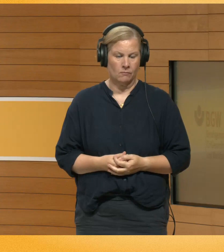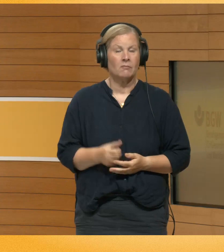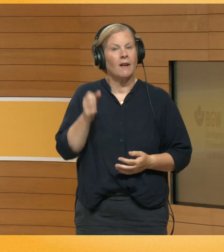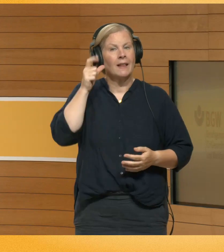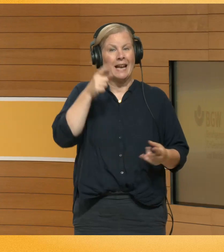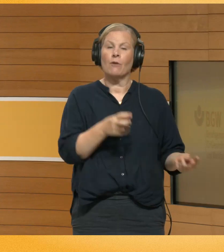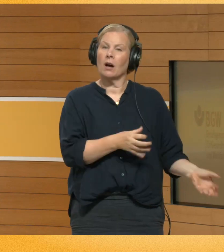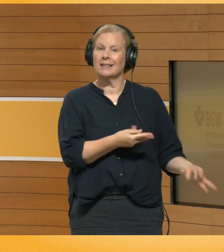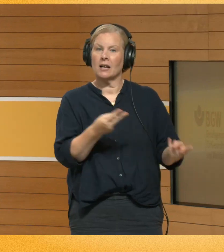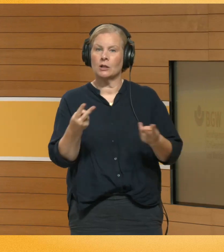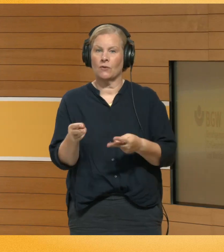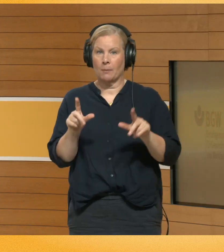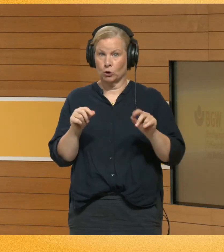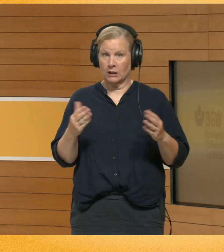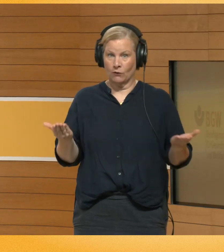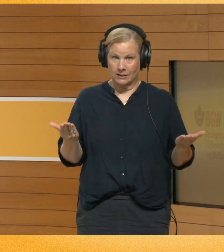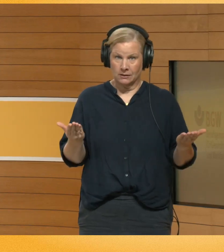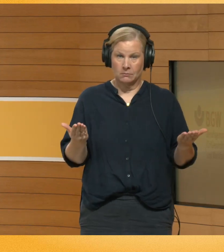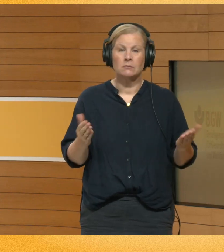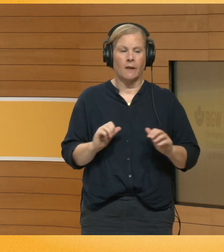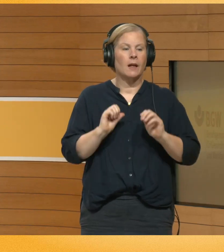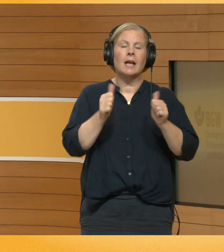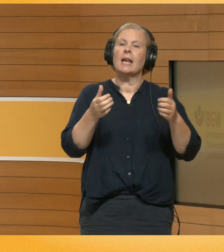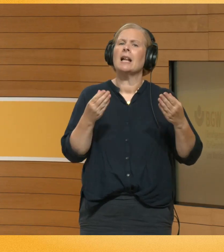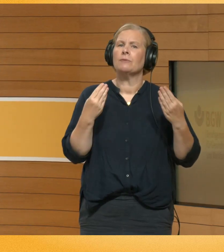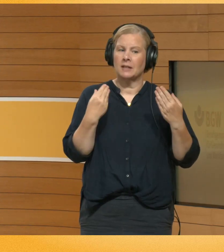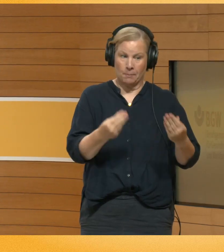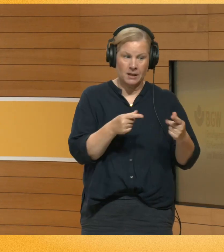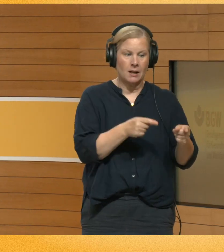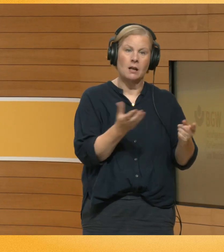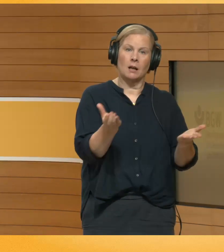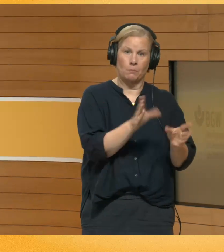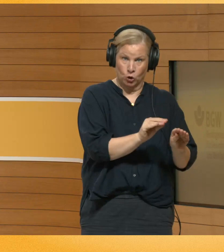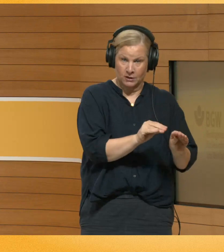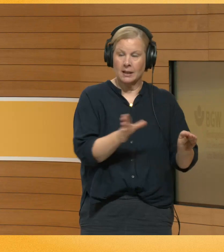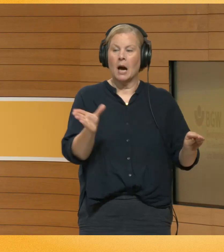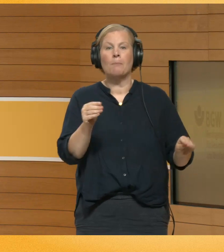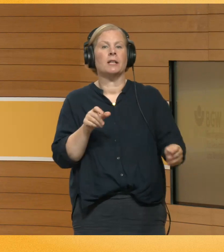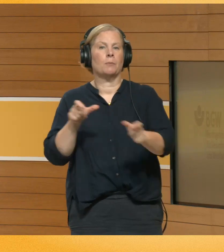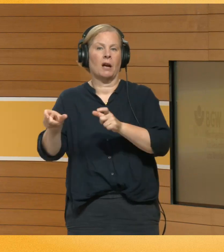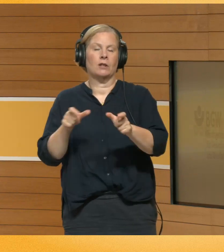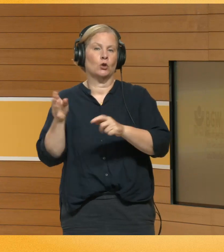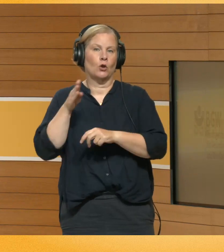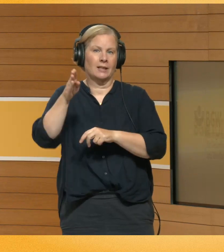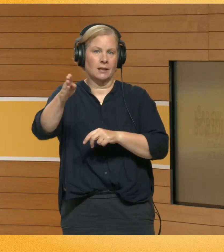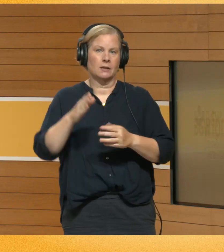risks for musculoskeletal diseases. It means a systematic use of aids